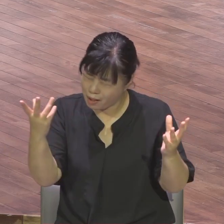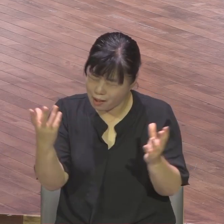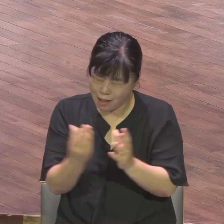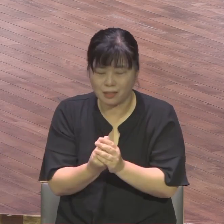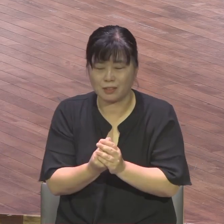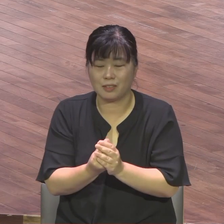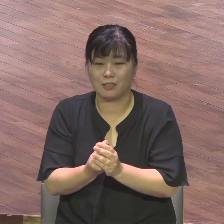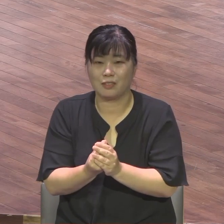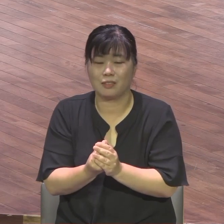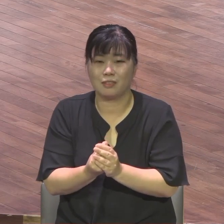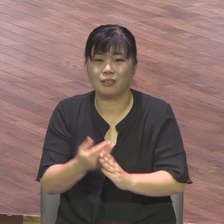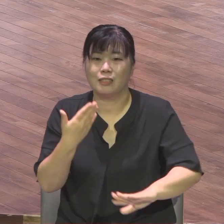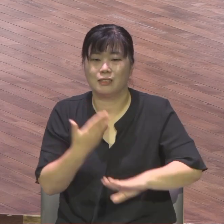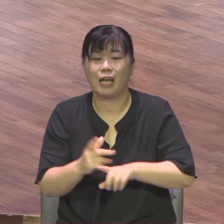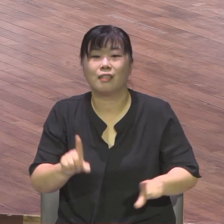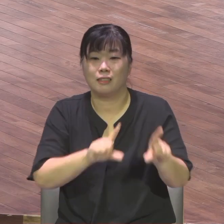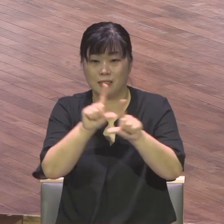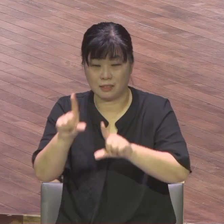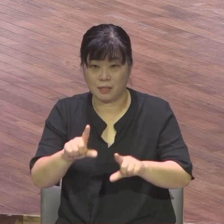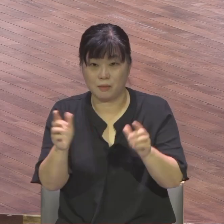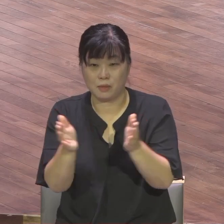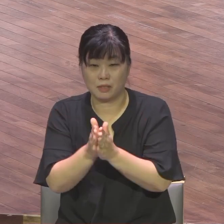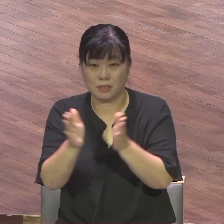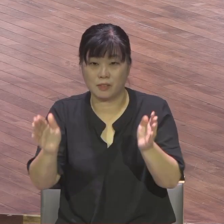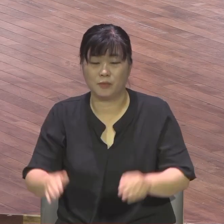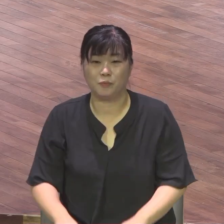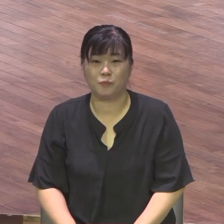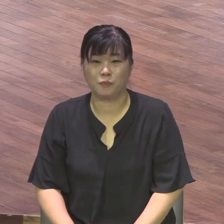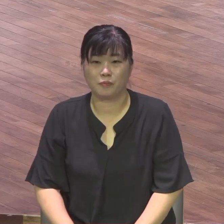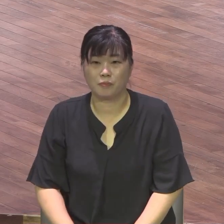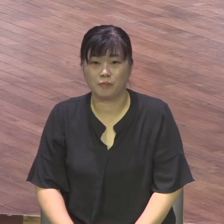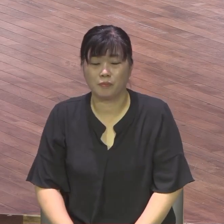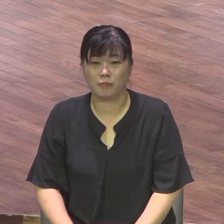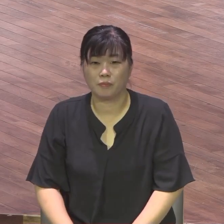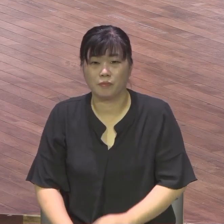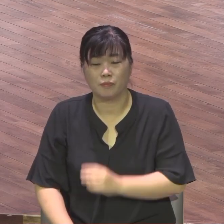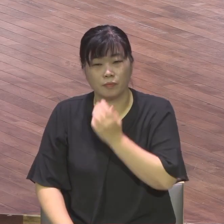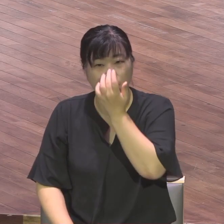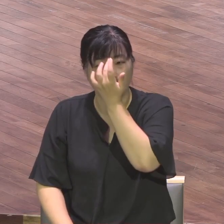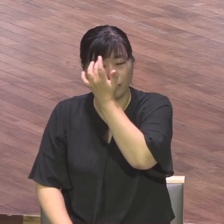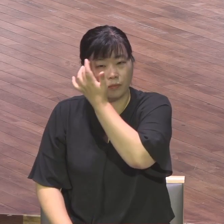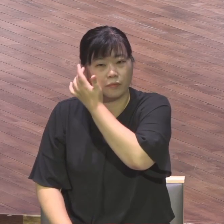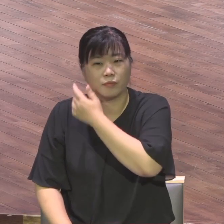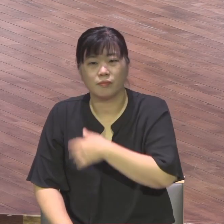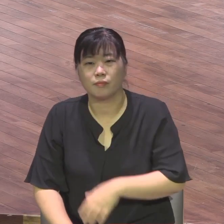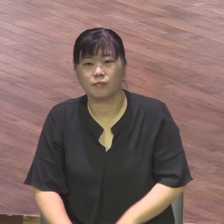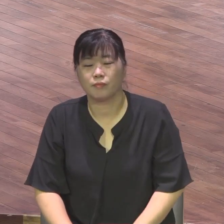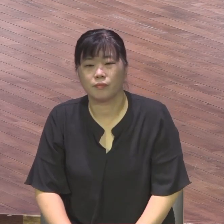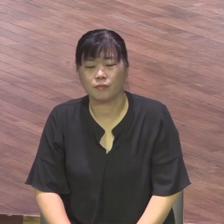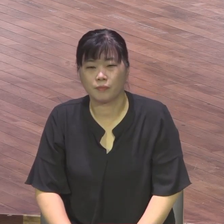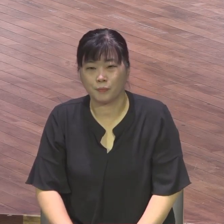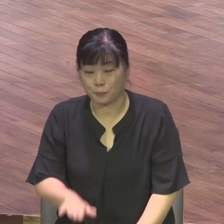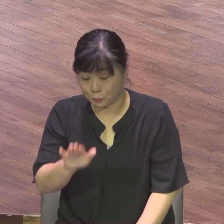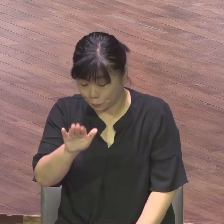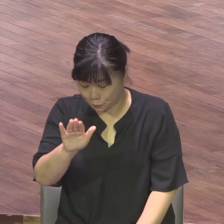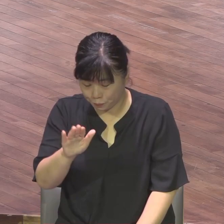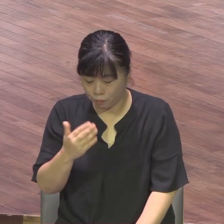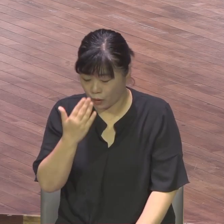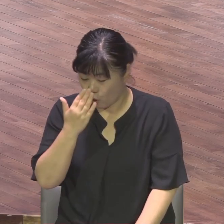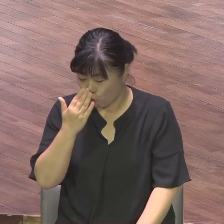영혼들을 바라보는 새로운 시각. 그걸 가지게 되는 시간표였어요. 당시에 유대인들은 이방인을